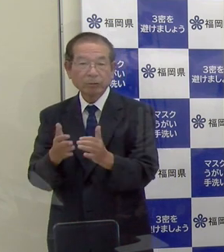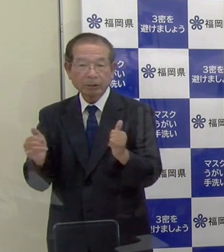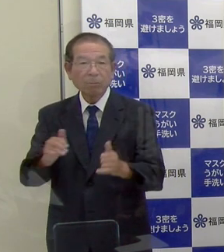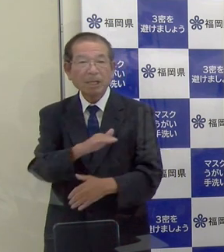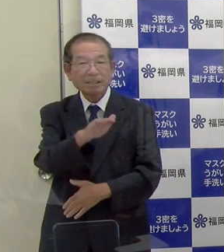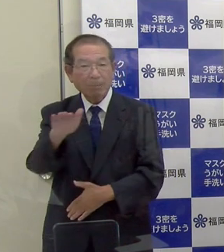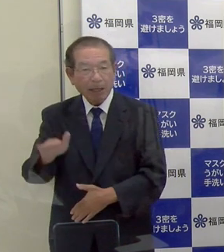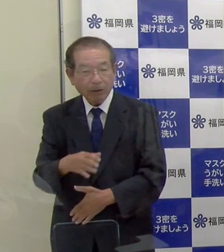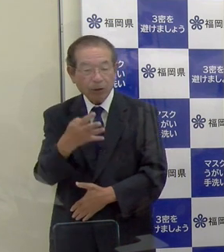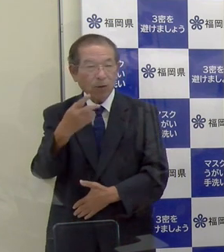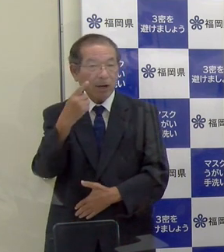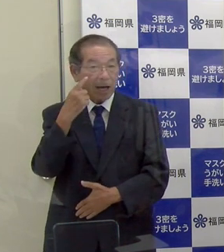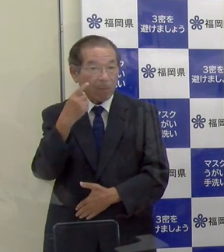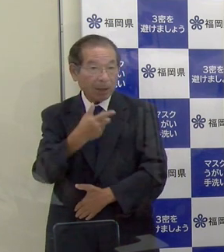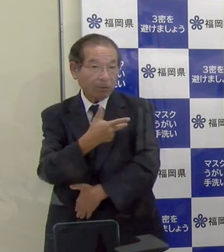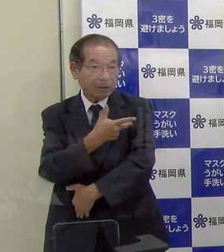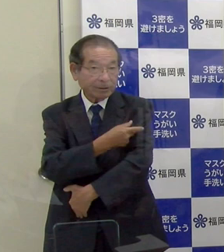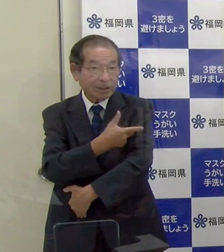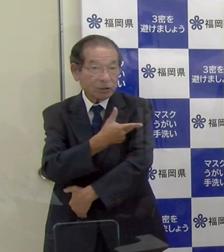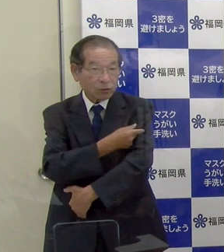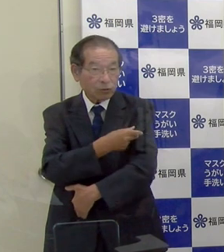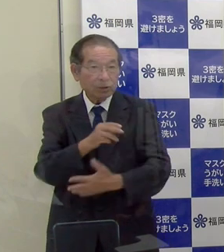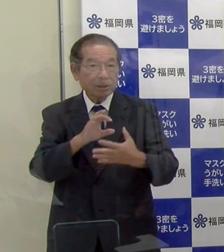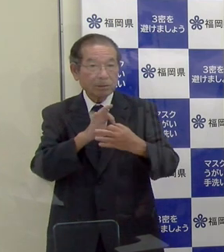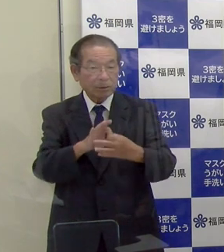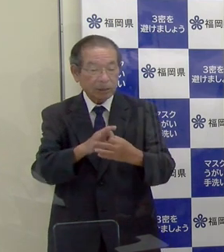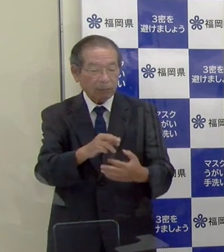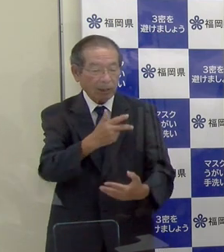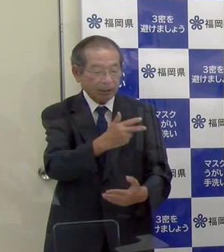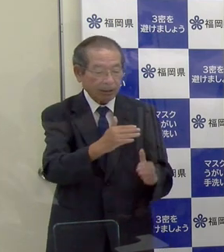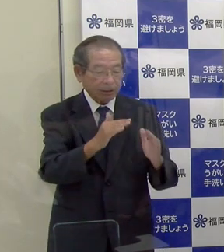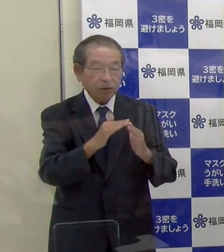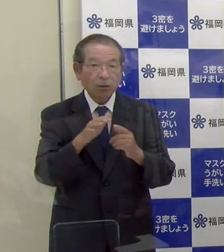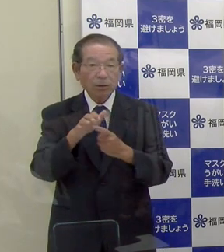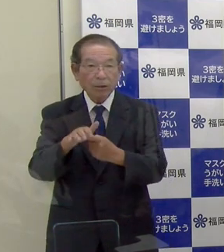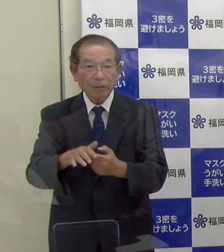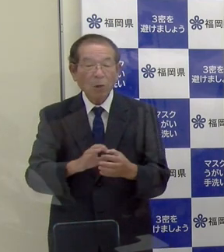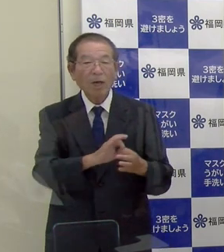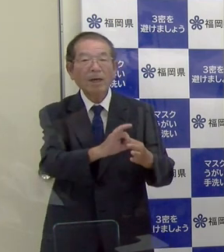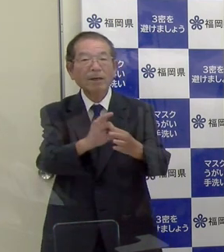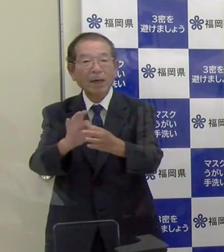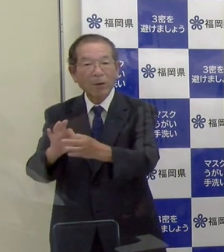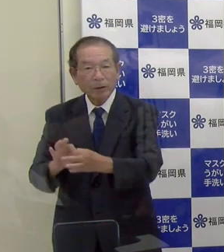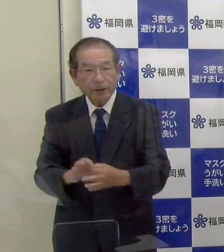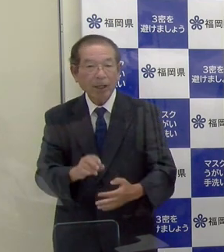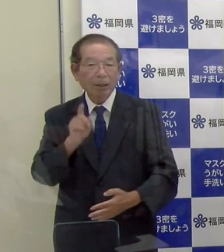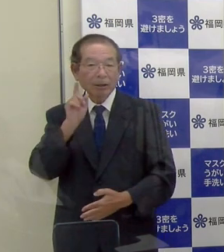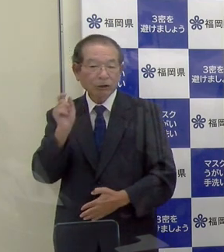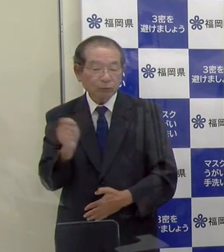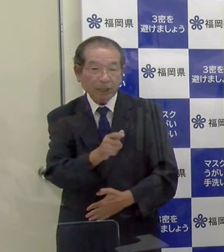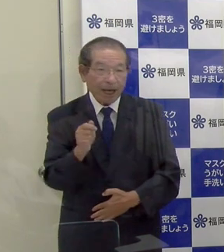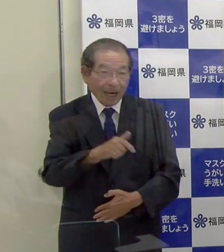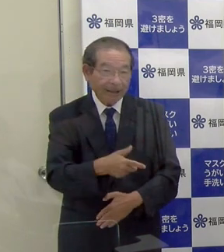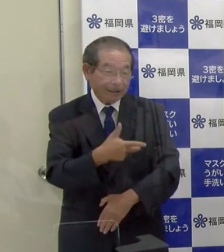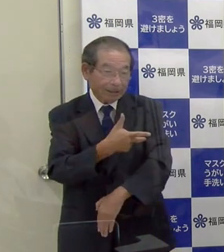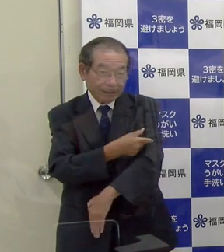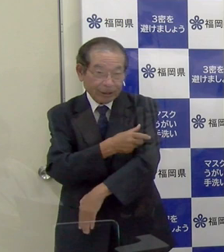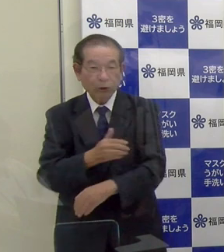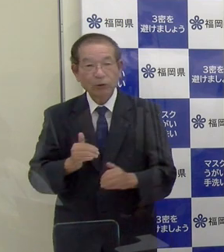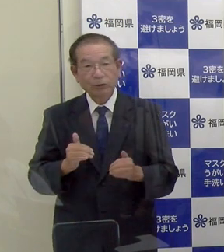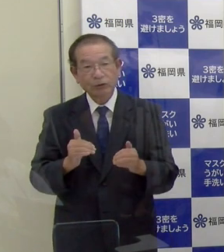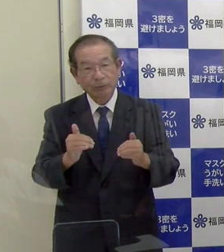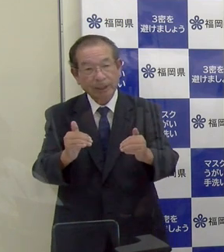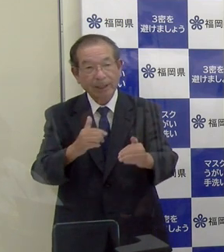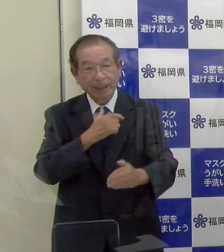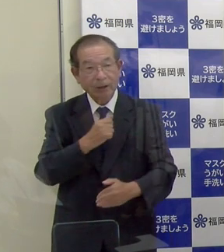4回目の接種につきましては市町村と連携して速やかに接収を進めて参ることと